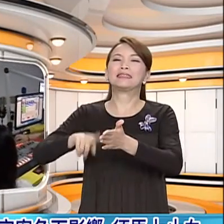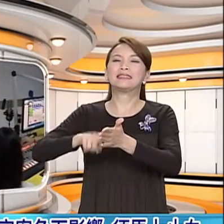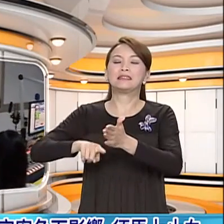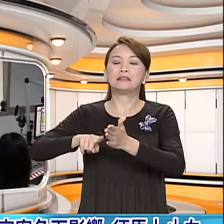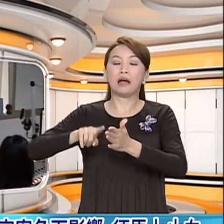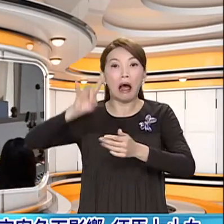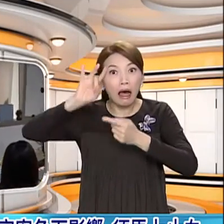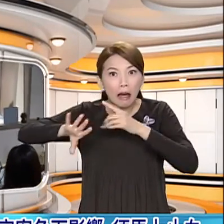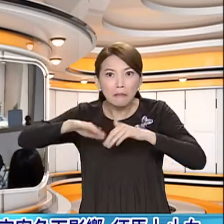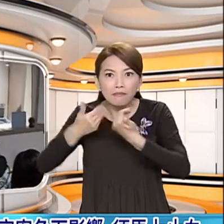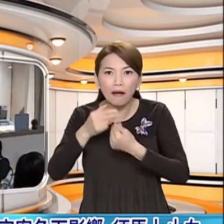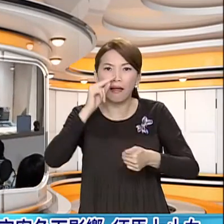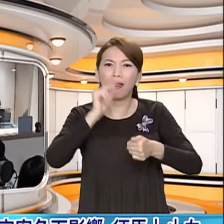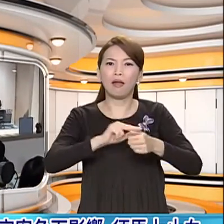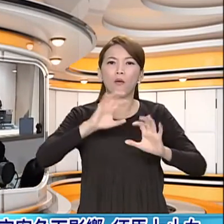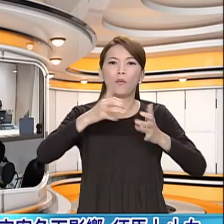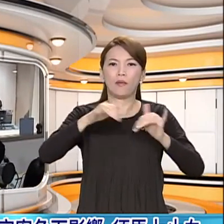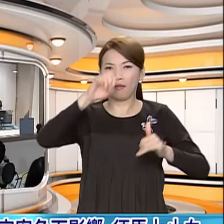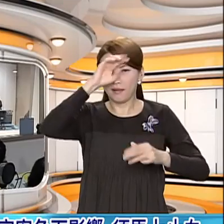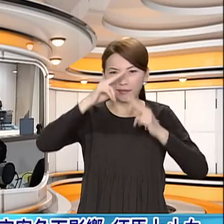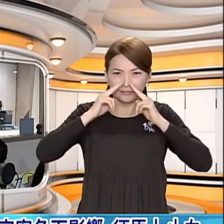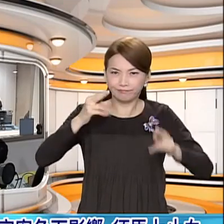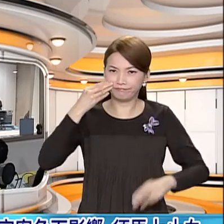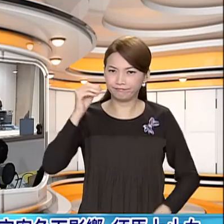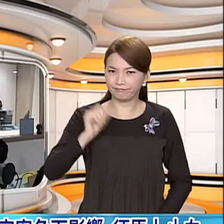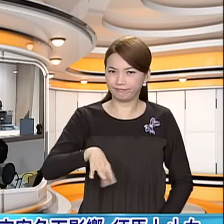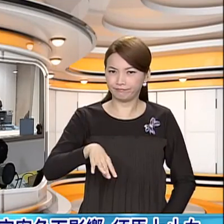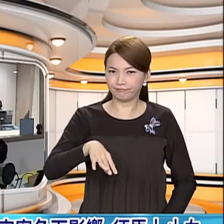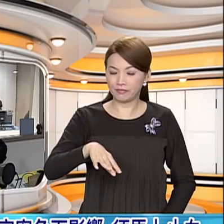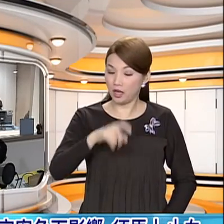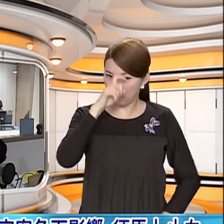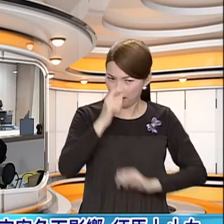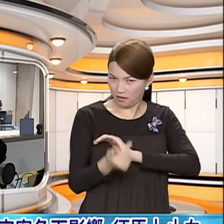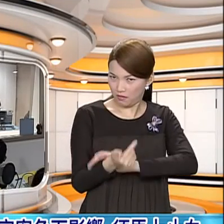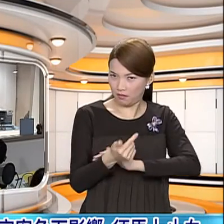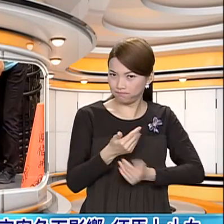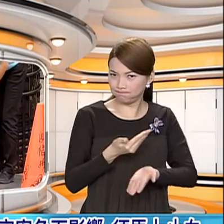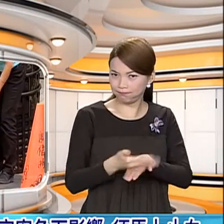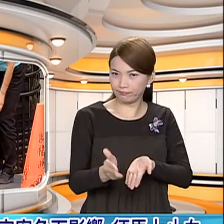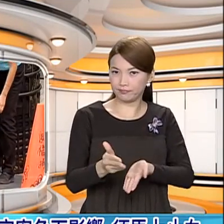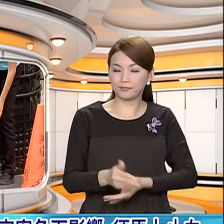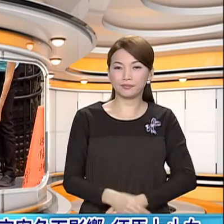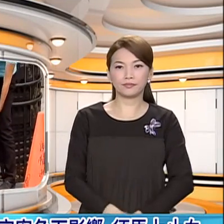党带来了负面的影响，必须要马上止血。